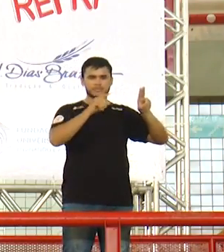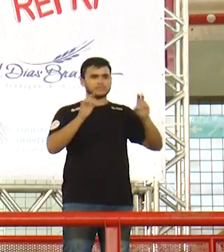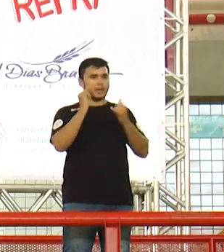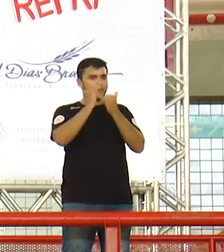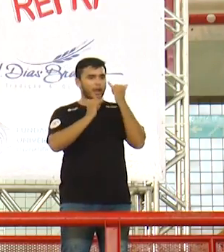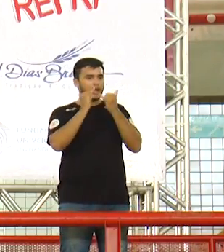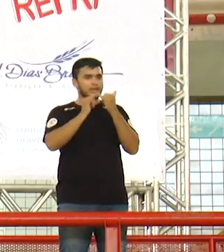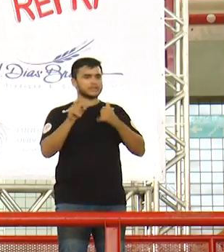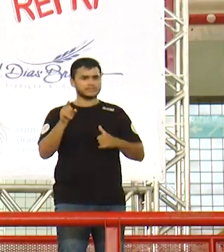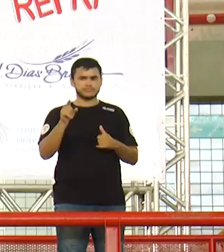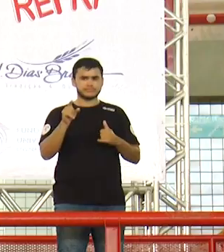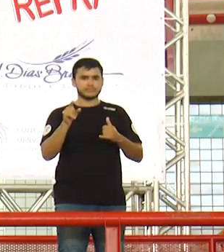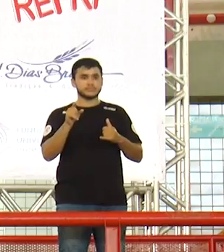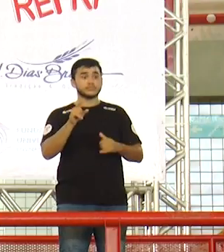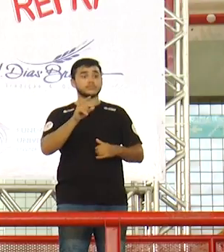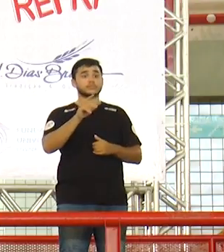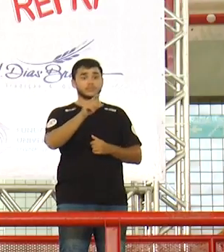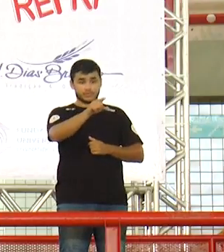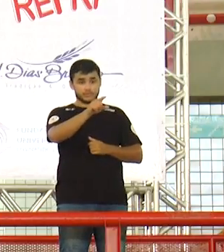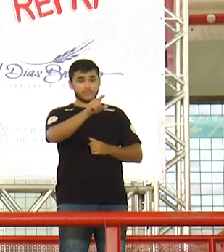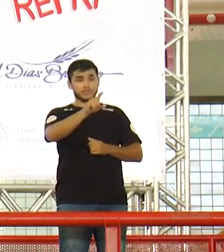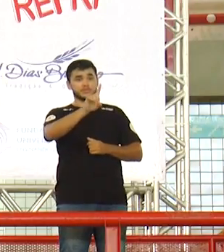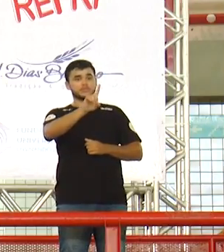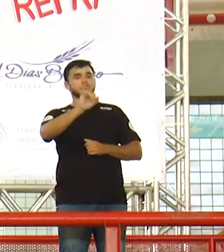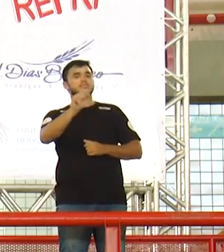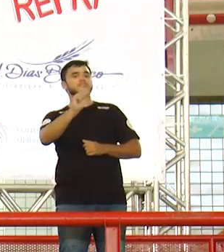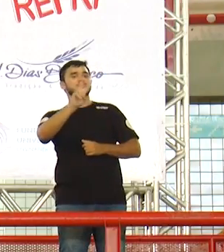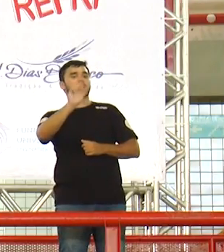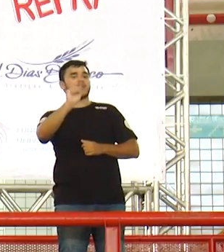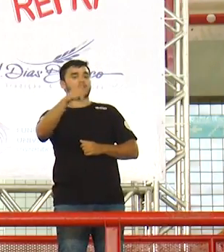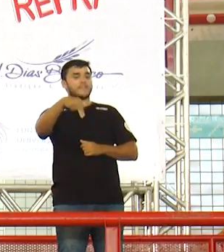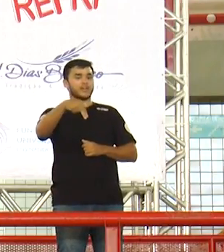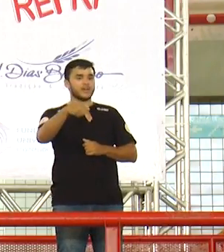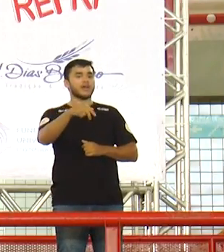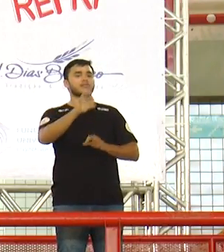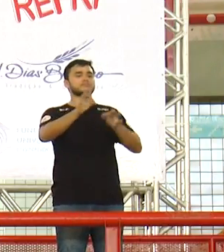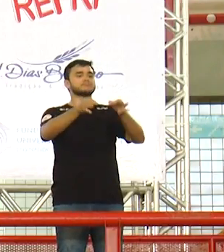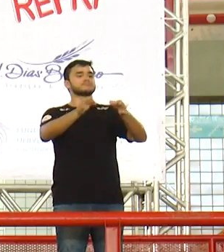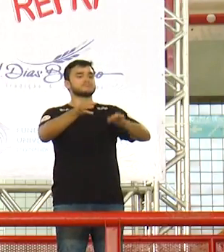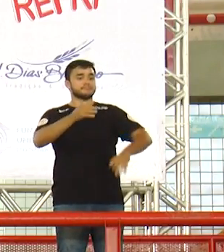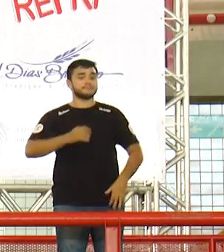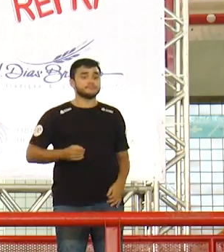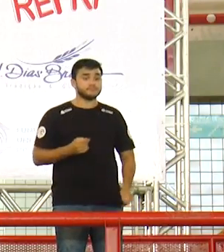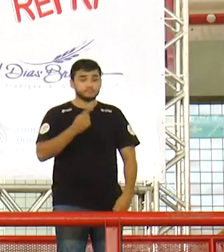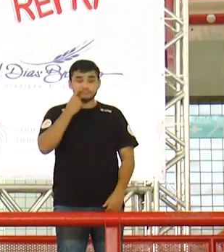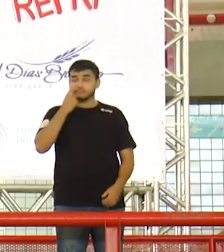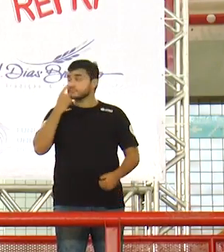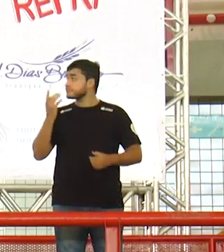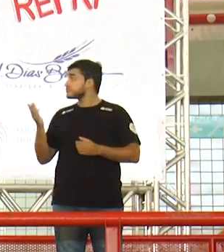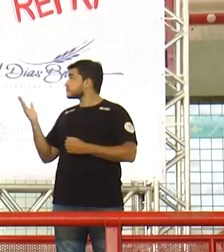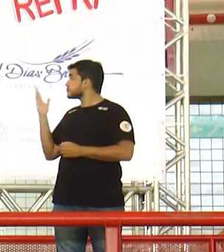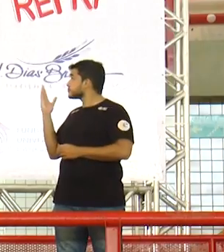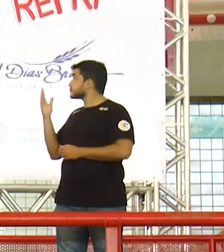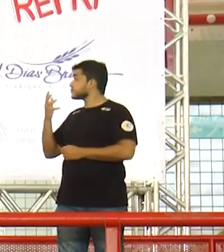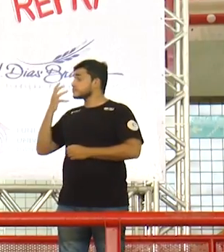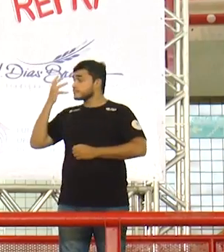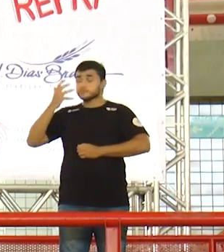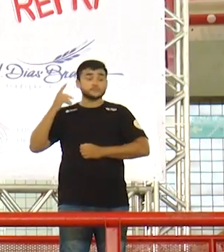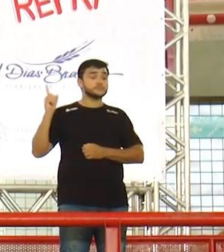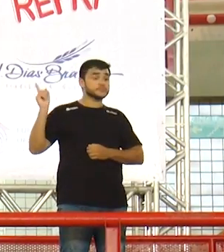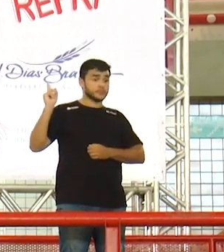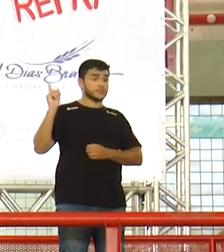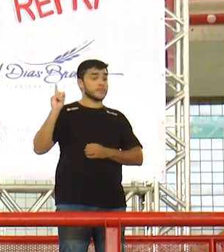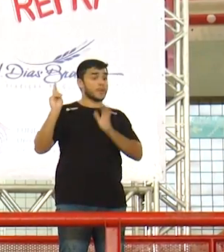Aí eu, você teve um Djavan, né? Tá certo. Vamos ouvir aqui um trechinho de uma canção do